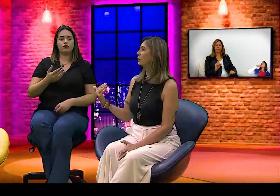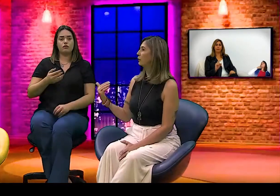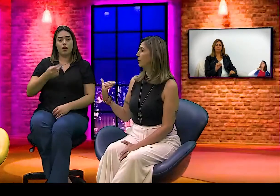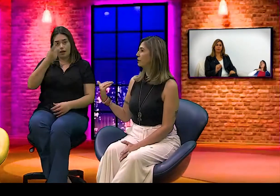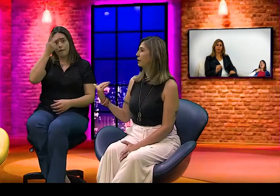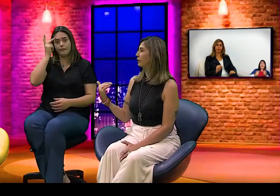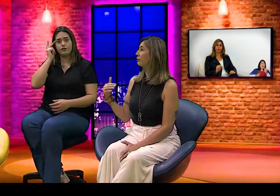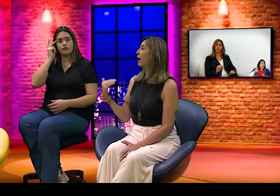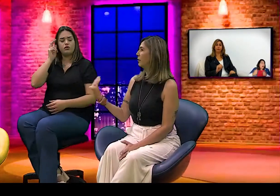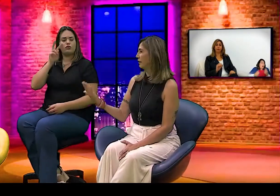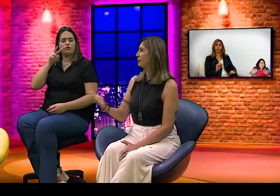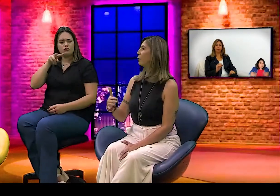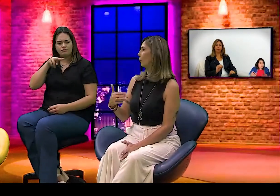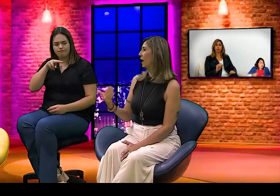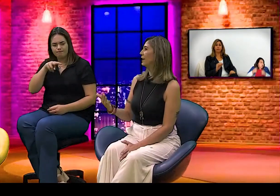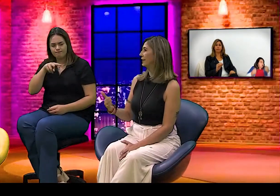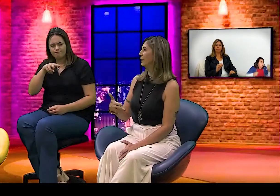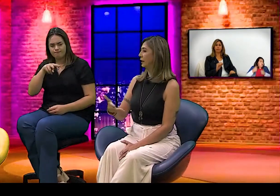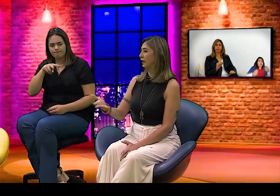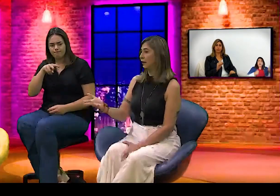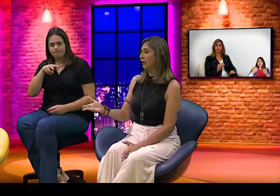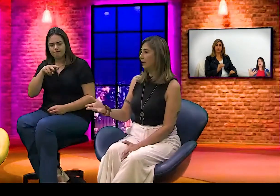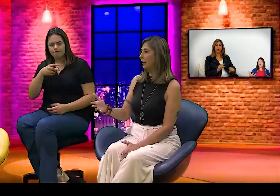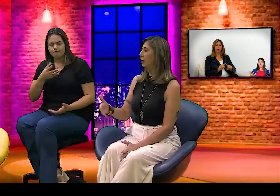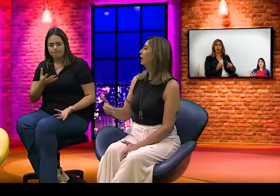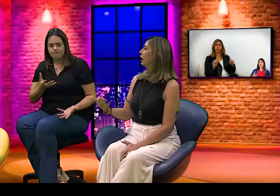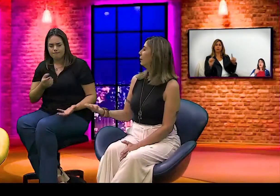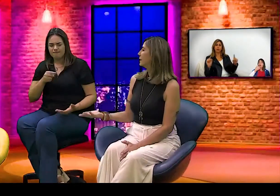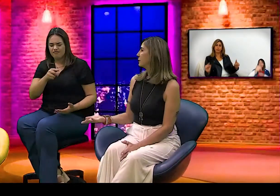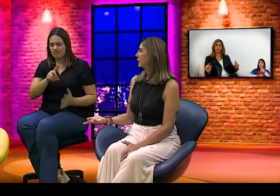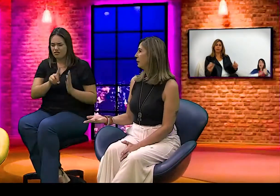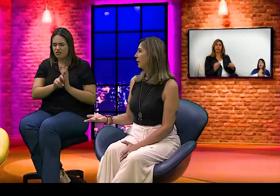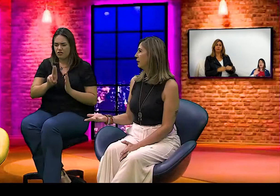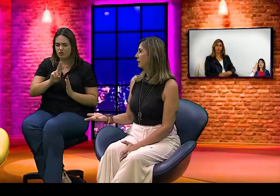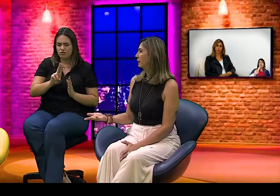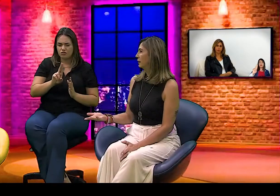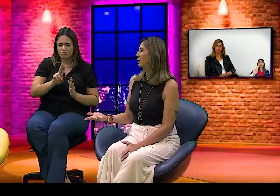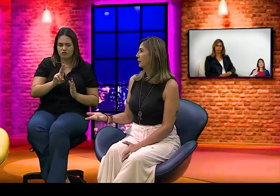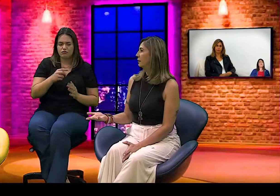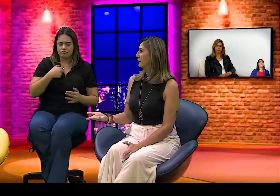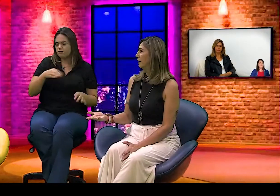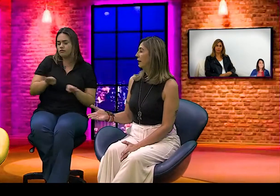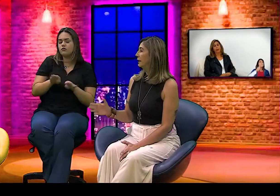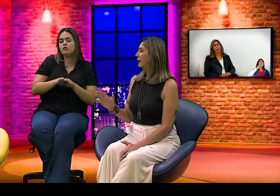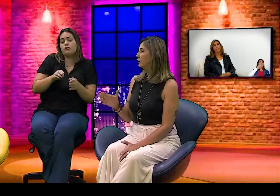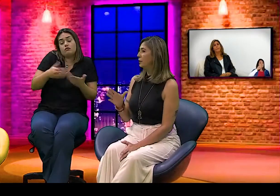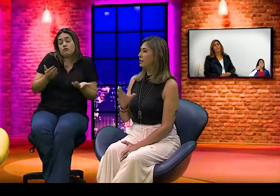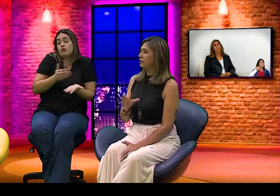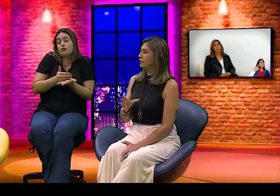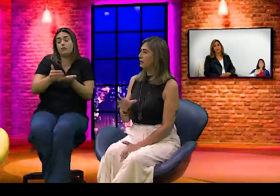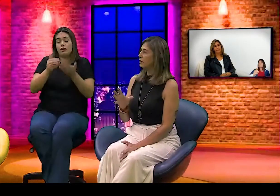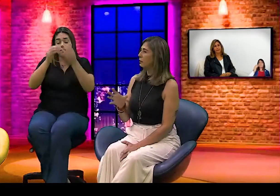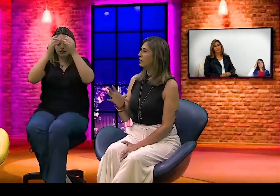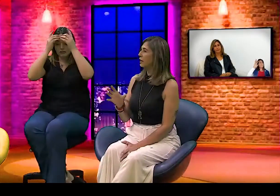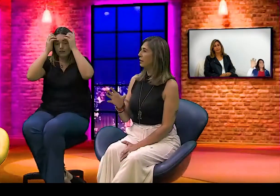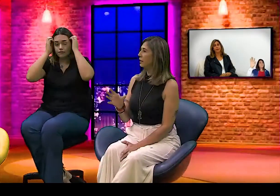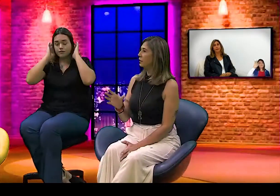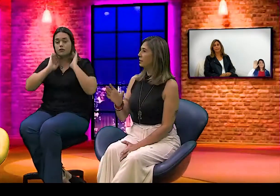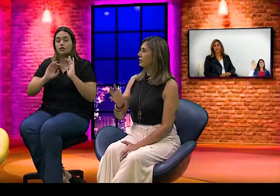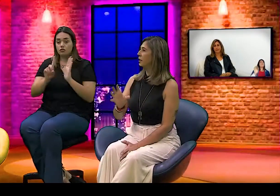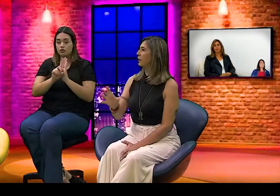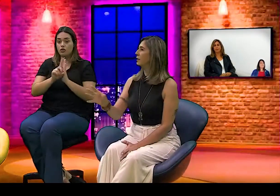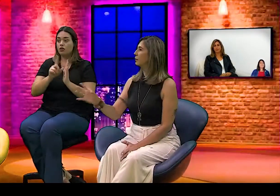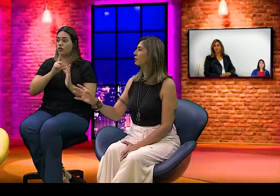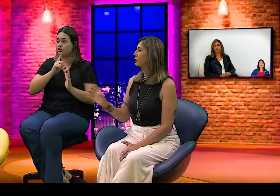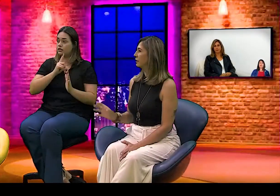na mesma vibe, vamos colocar, né, daquela equipe, ele passa a usar também. Né? Tem substâncias que elas são mais